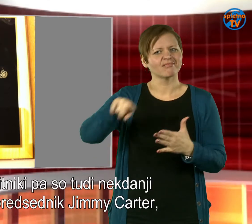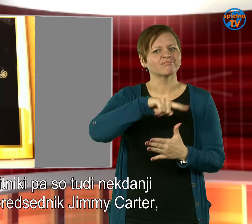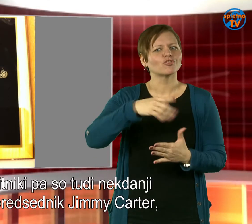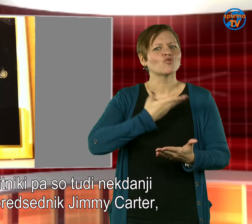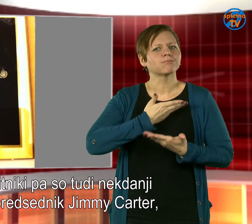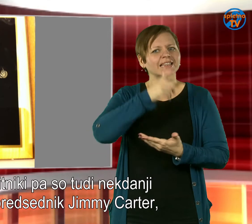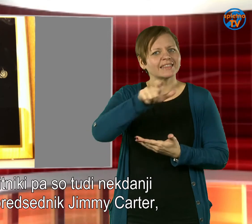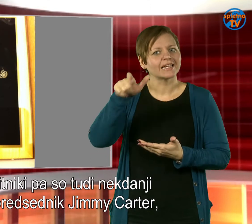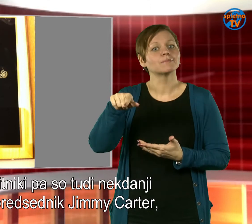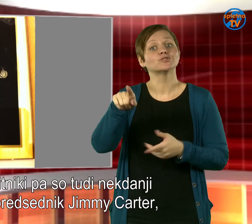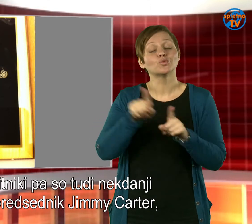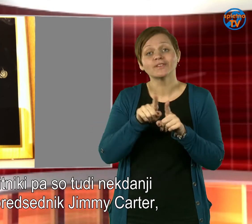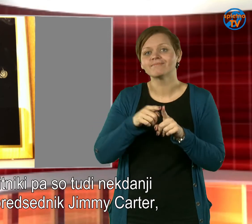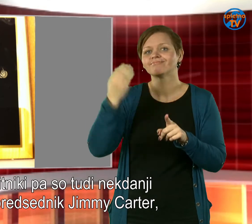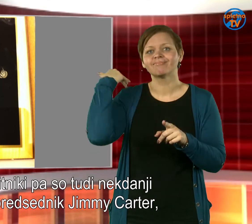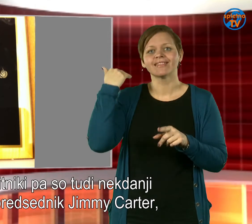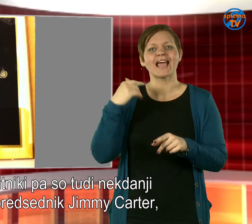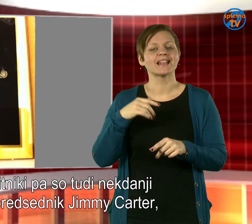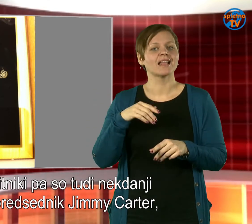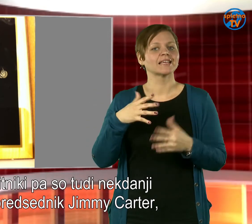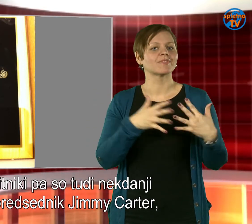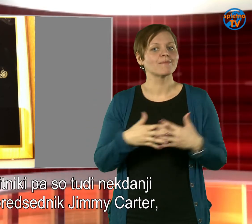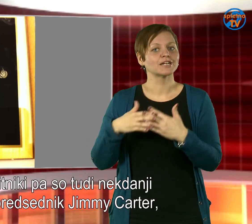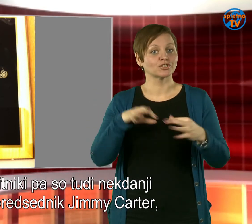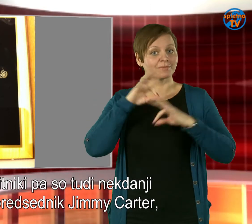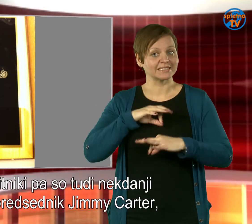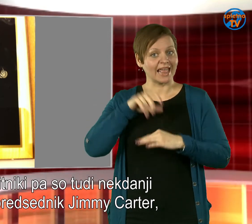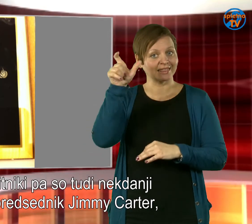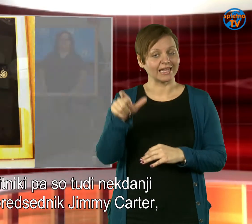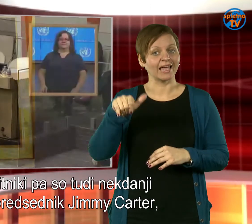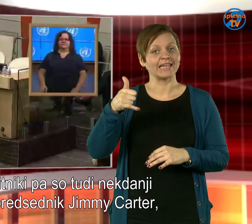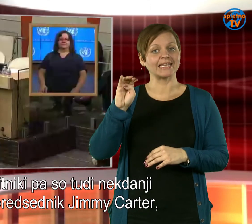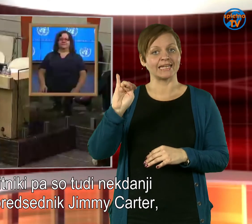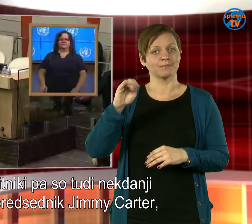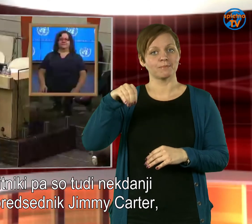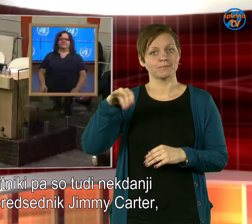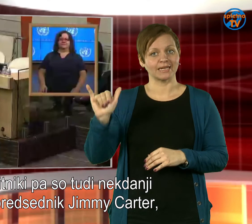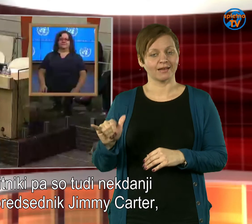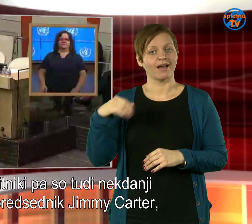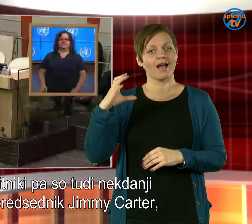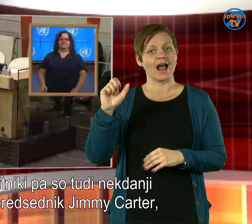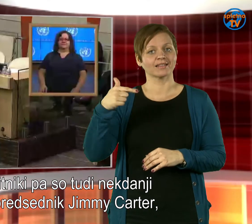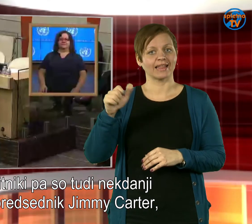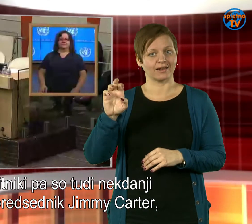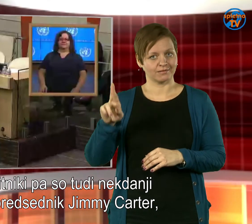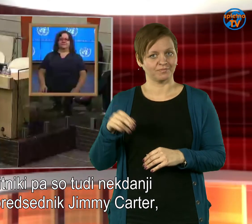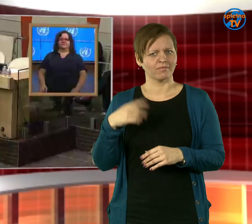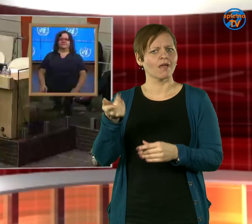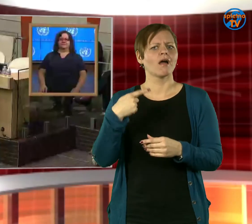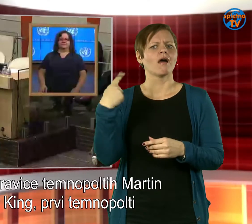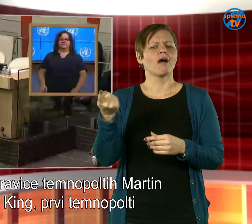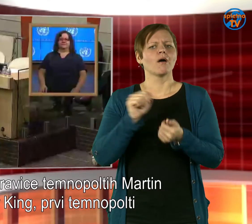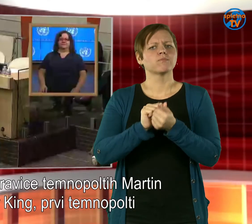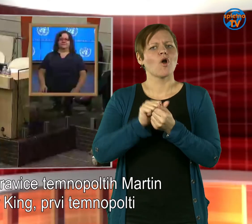1966. Med dobitniki pa so tudi nekdanji ameriški predsednik Jimmy Carter, borec za pravice temnopoltih Martin Luther